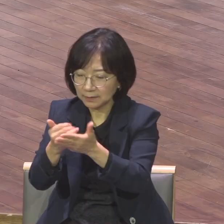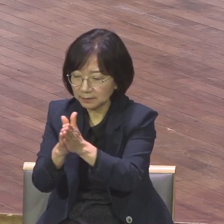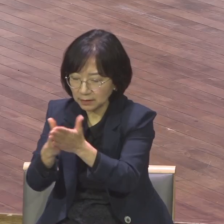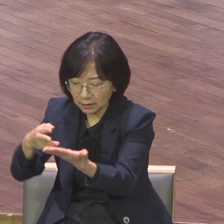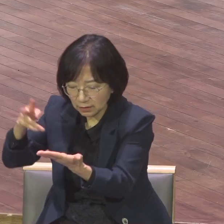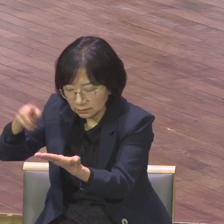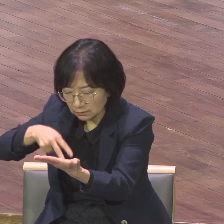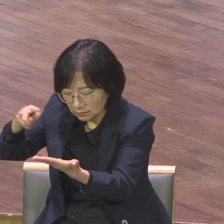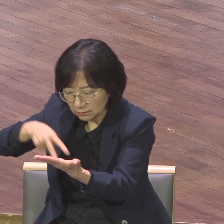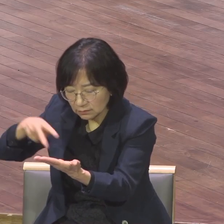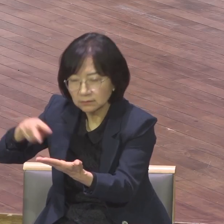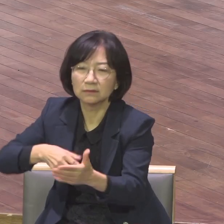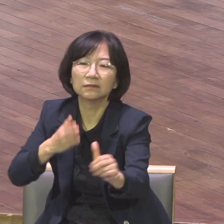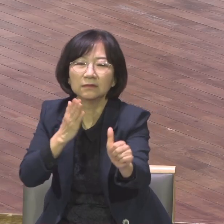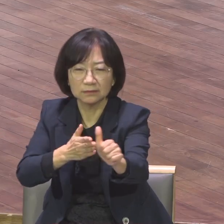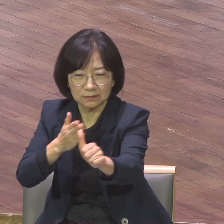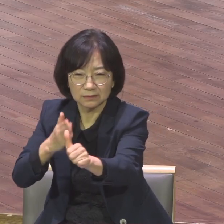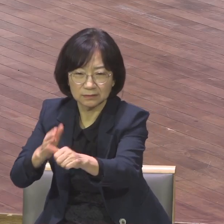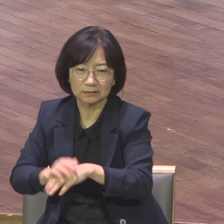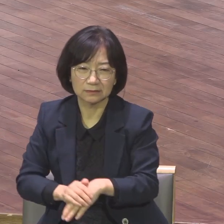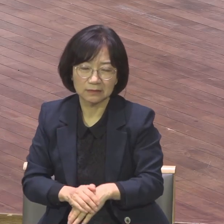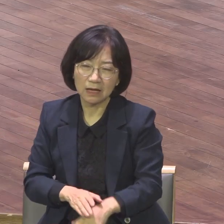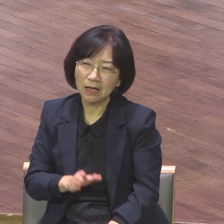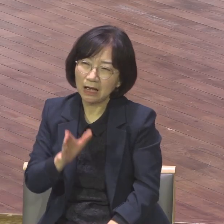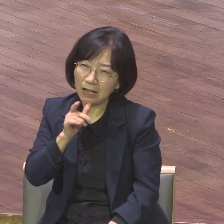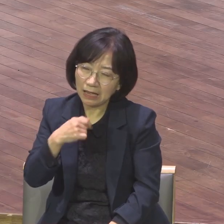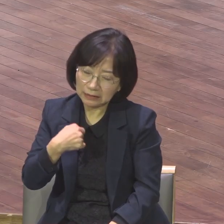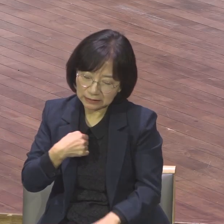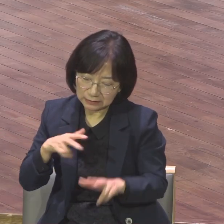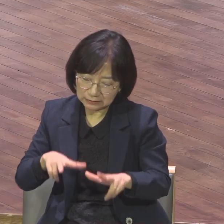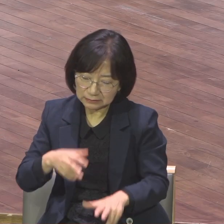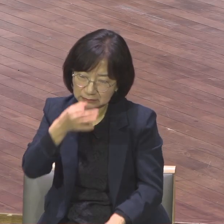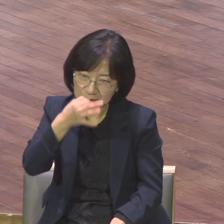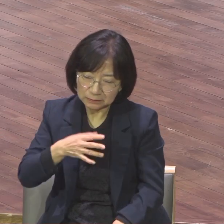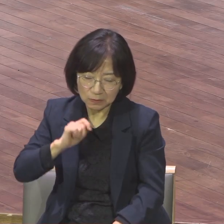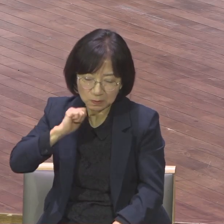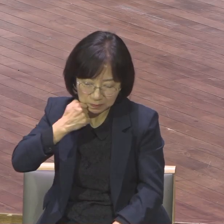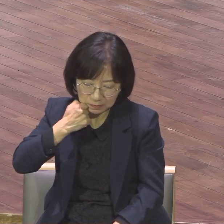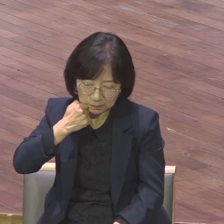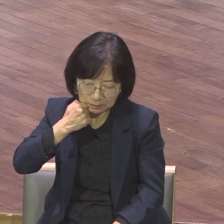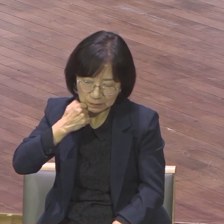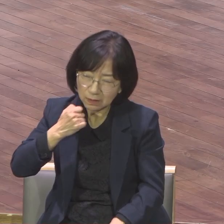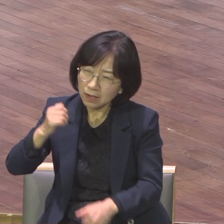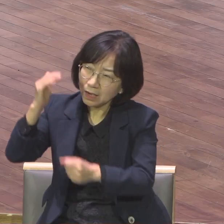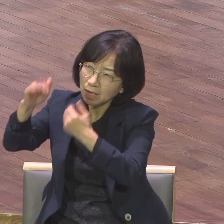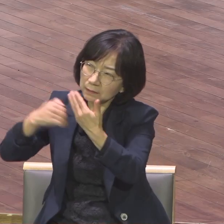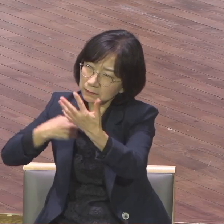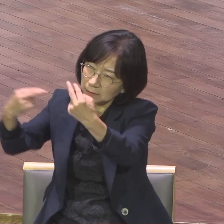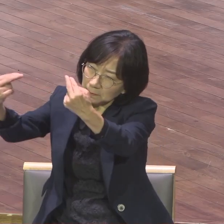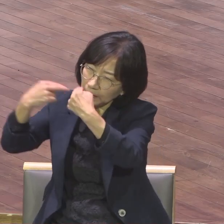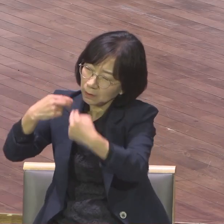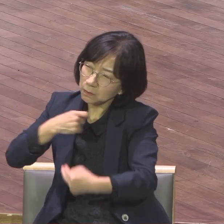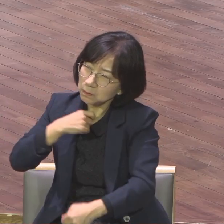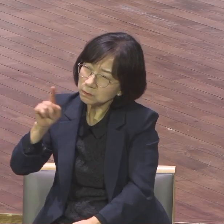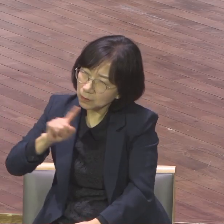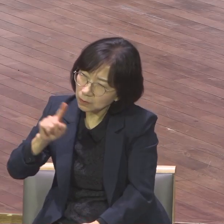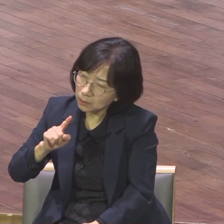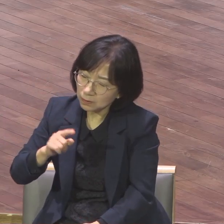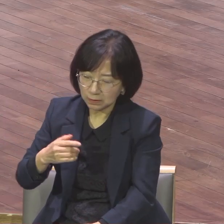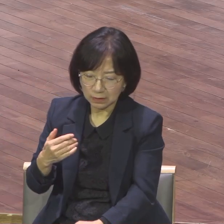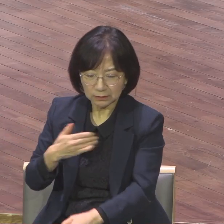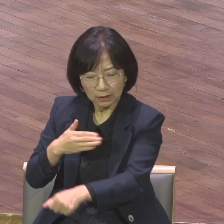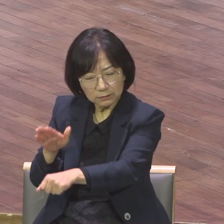하나님께서 나에게 이런 상황 속에서 뭘 원하시나, 뭘 나에게 바라시는 것이 무엇이냐, 내가 뭐가